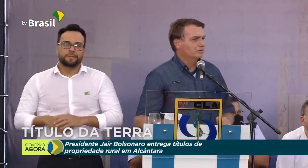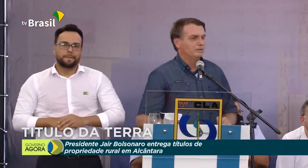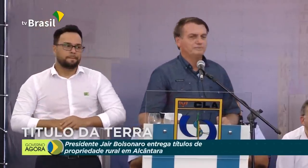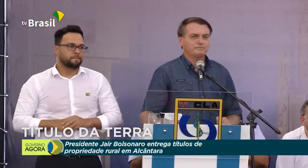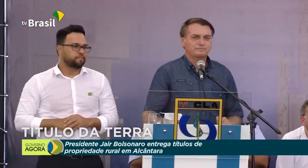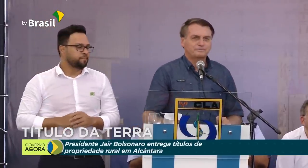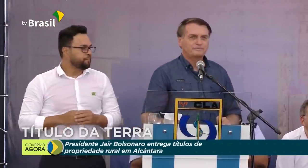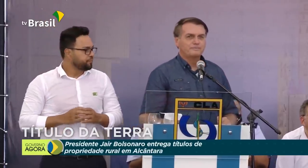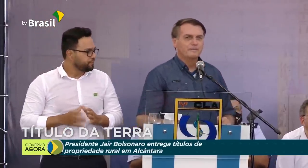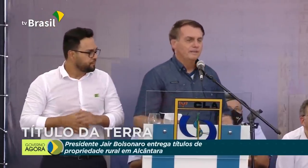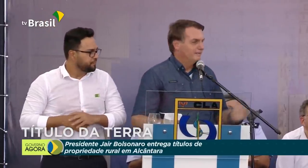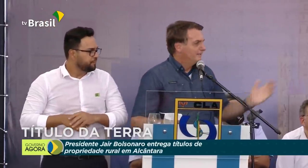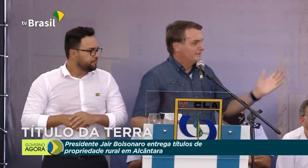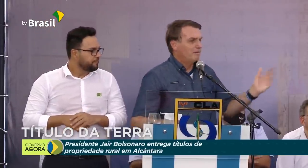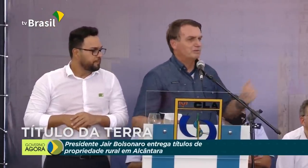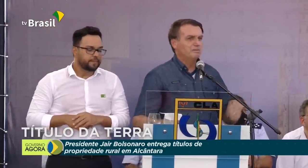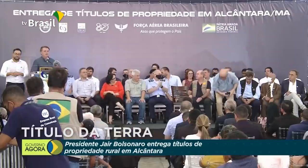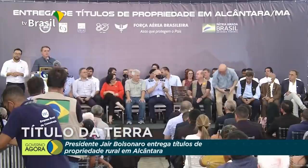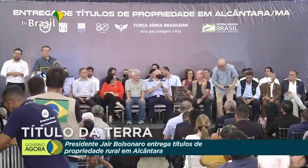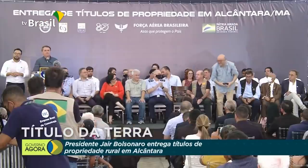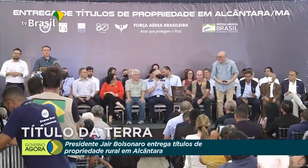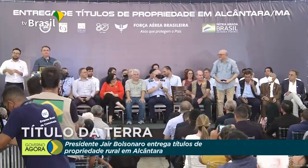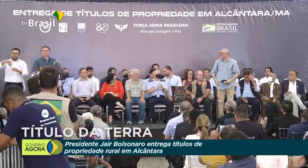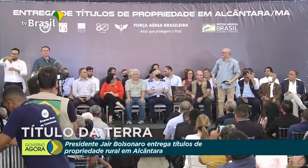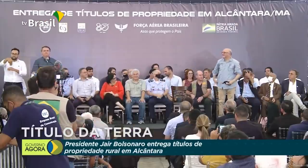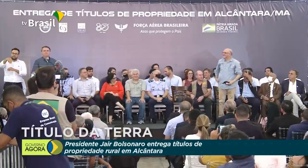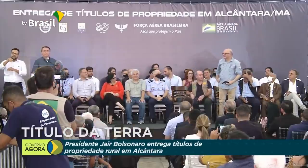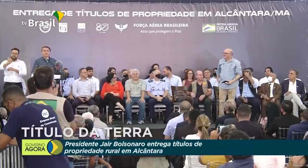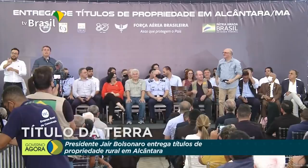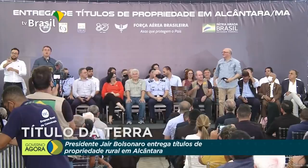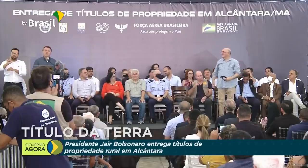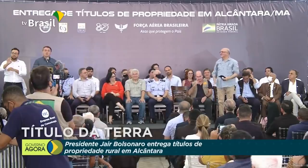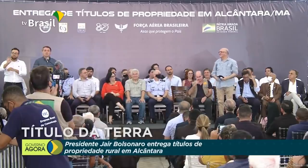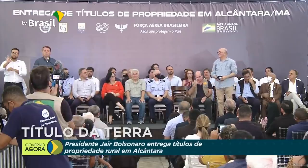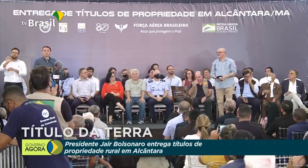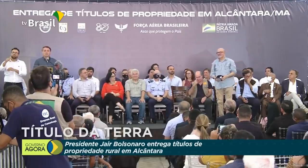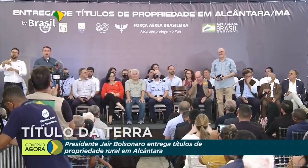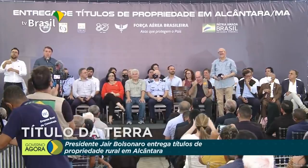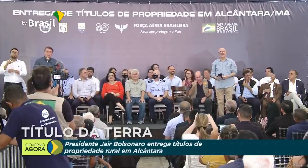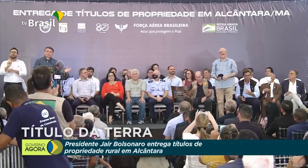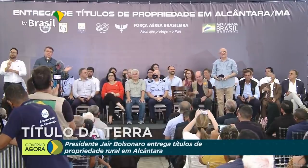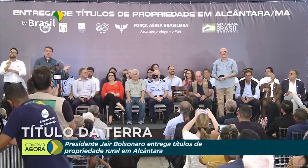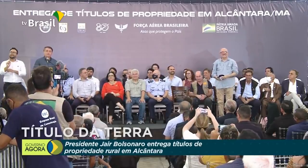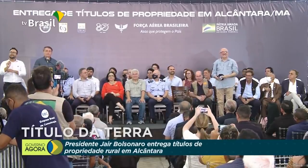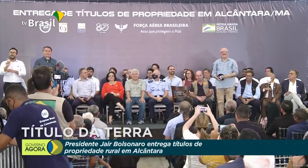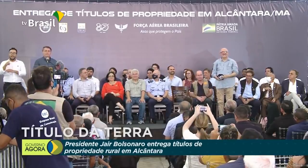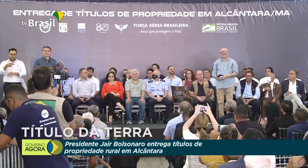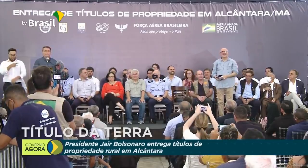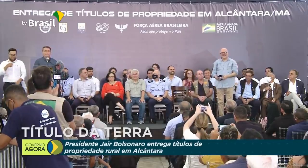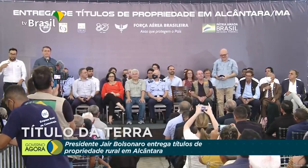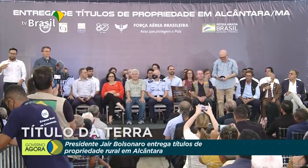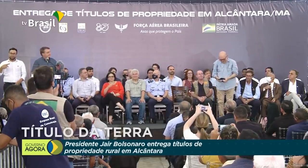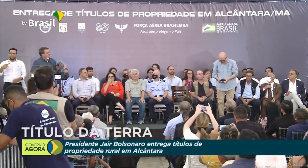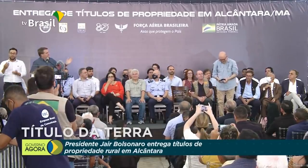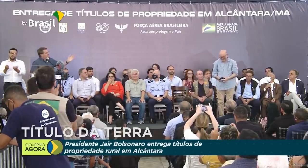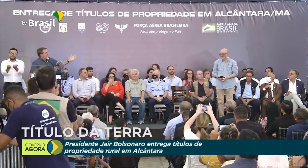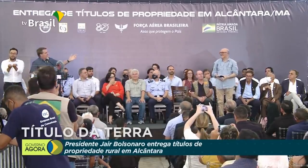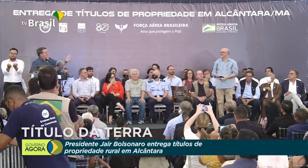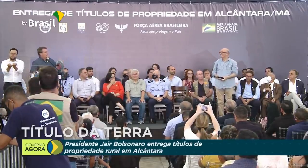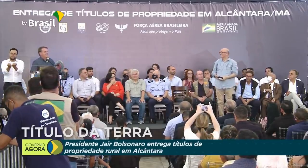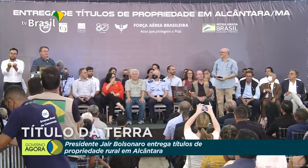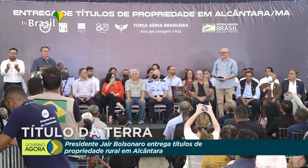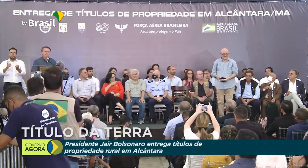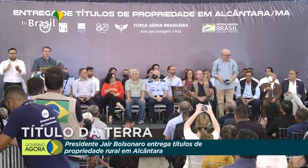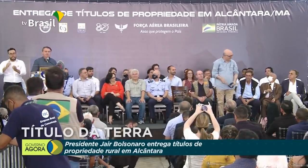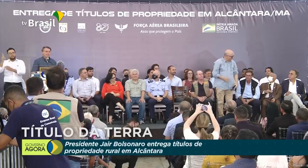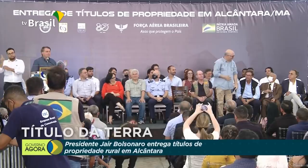O Milton, temos um Milton aqui. Quem é o Milton? É um pastor evangélico. Temos um padre